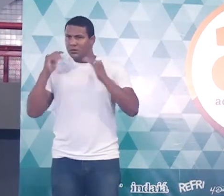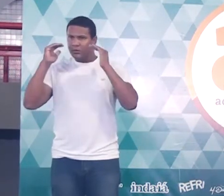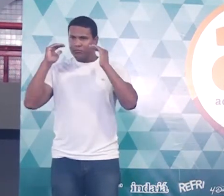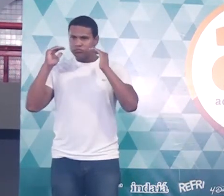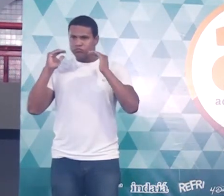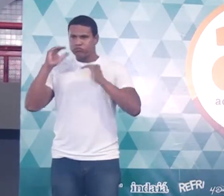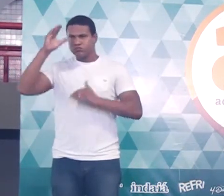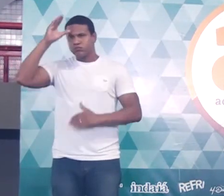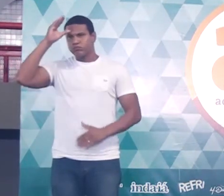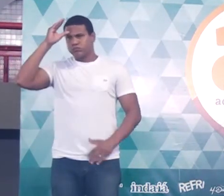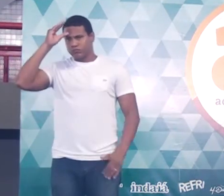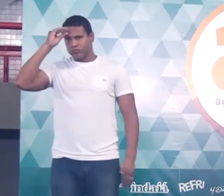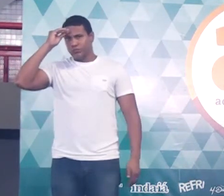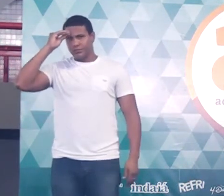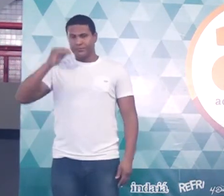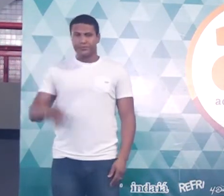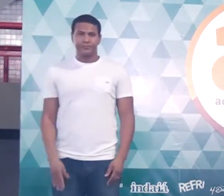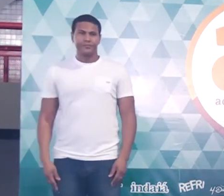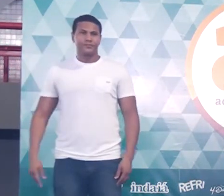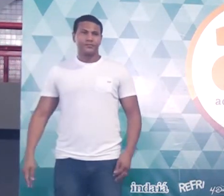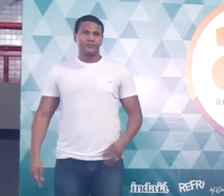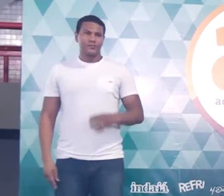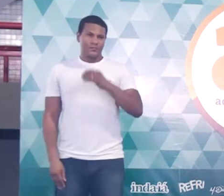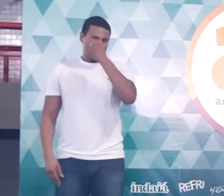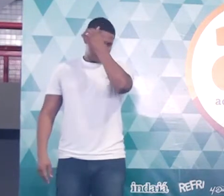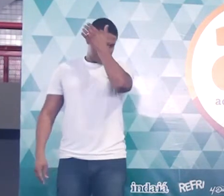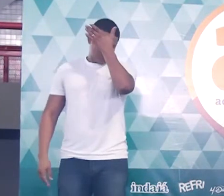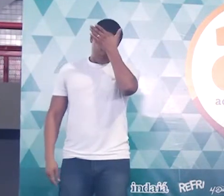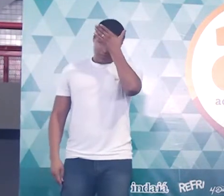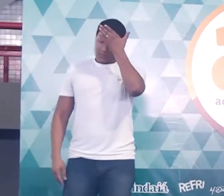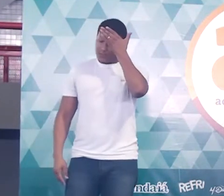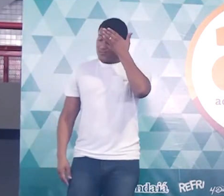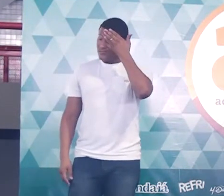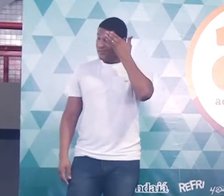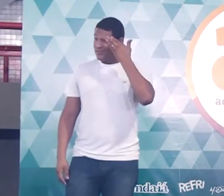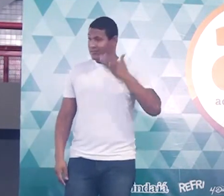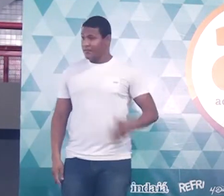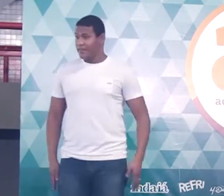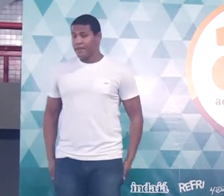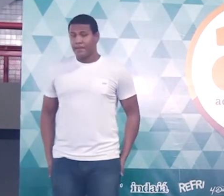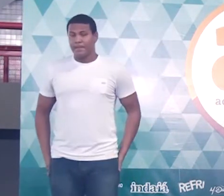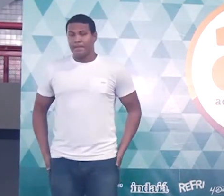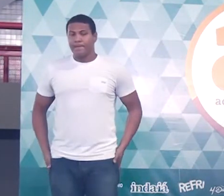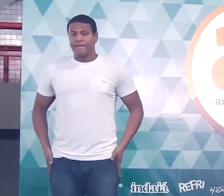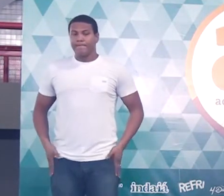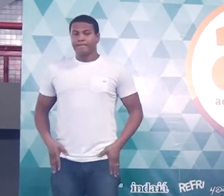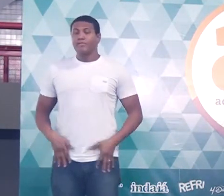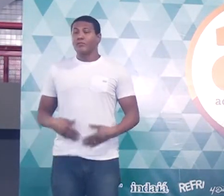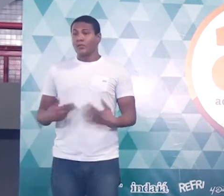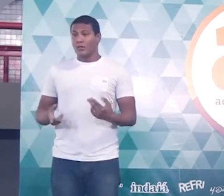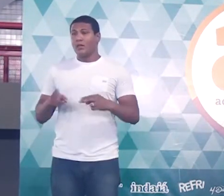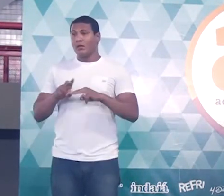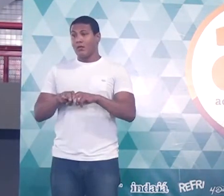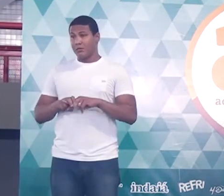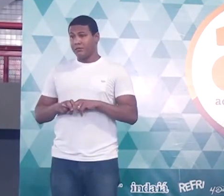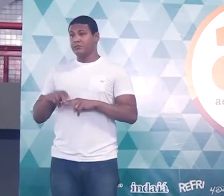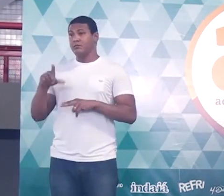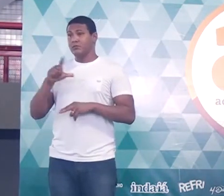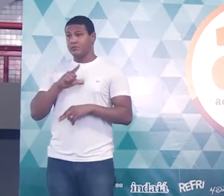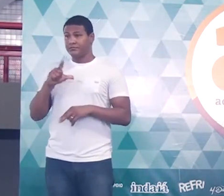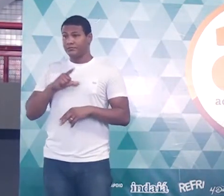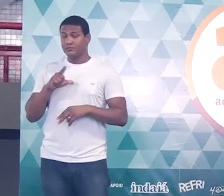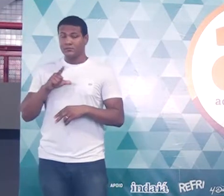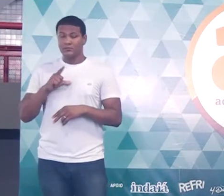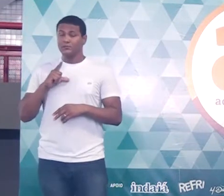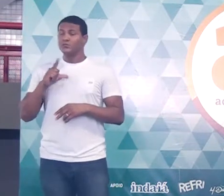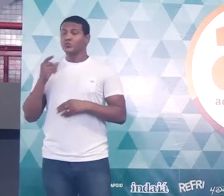um antitérmico, né? Aí vocês têm também a única fórmula de transmissão de